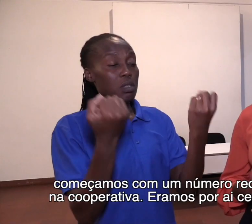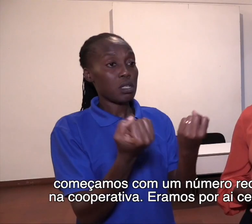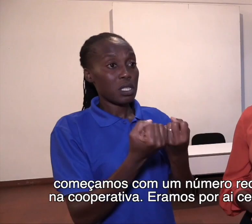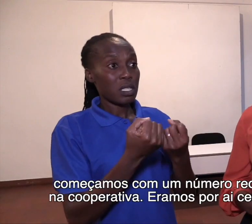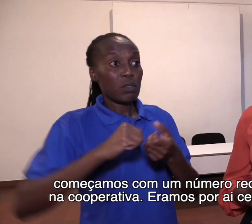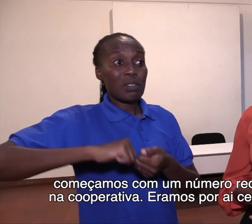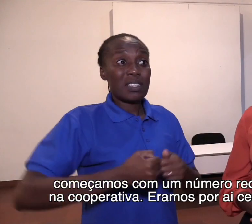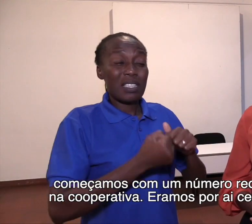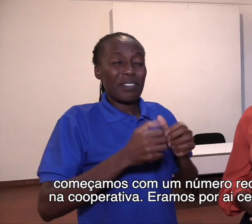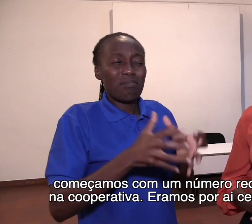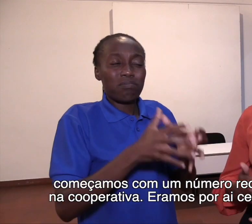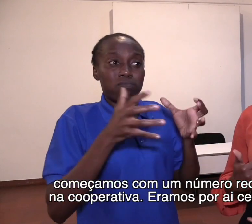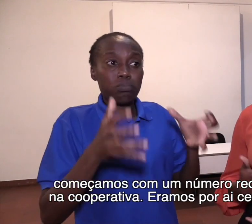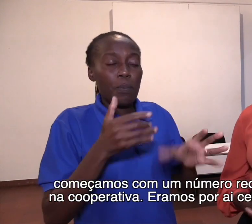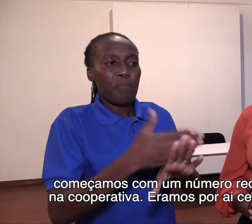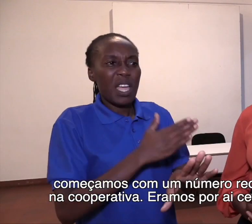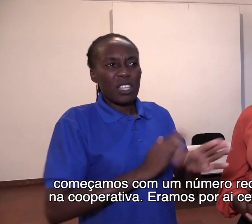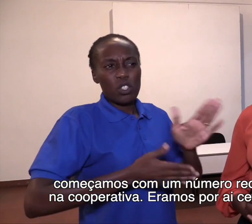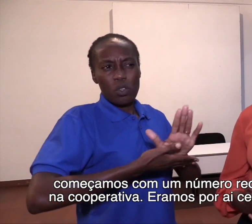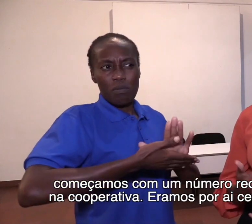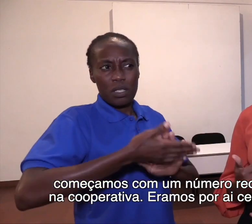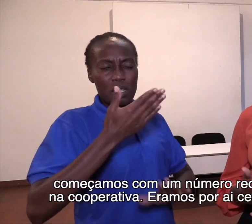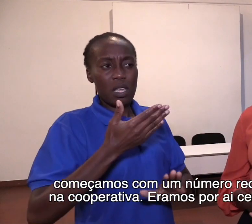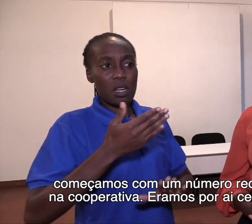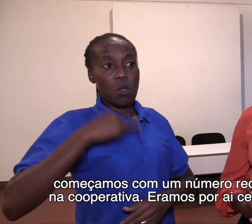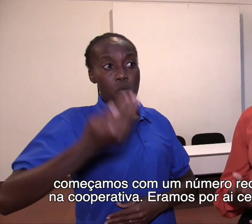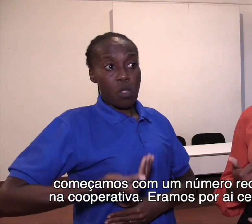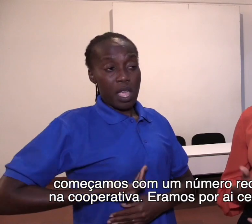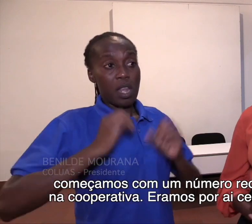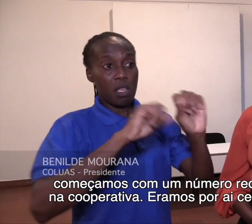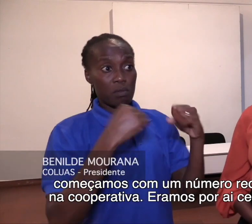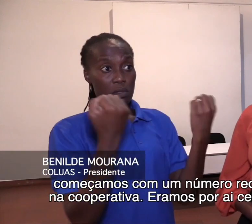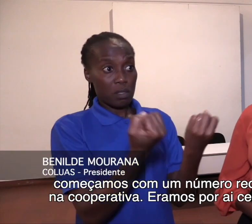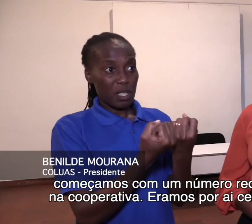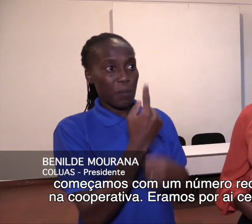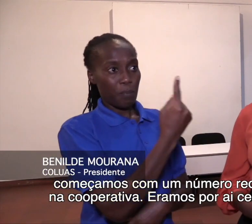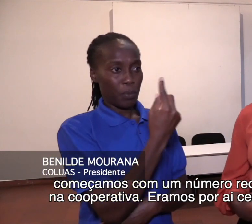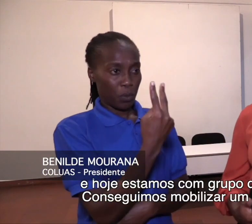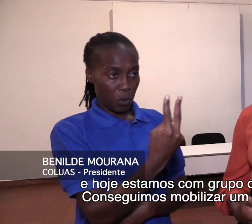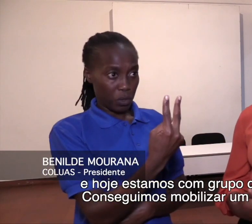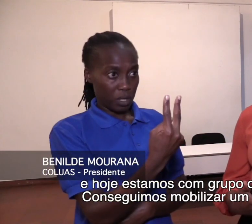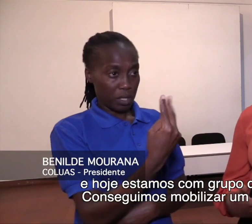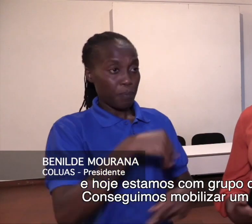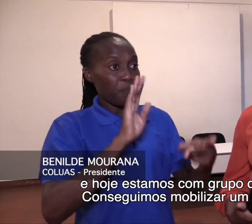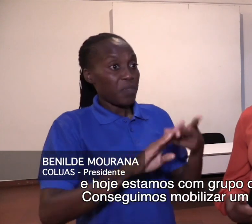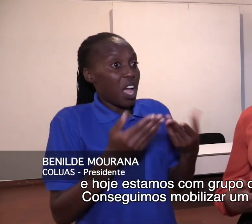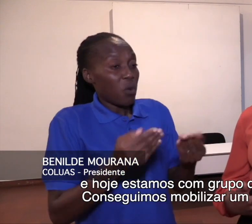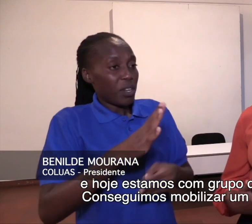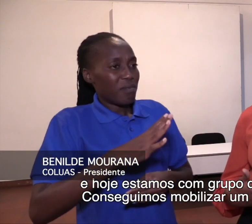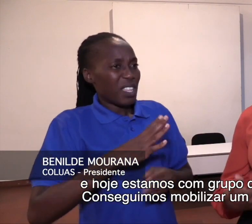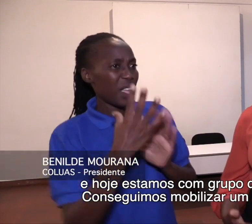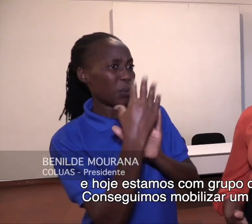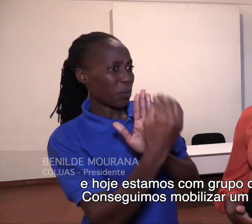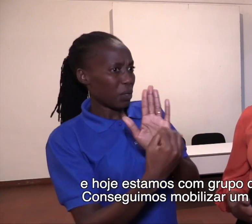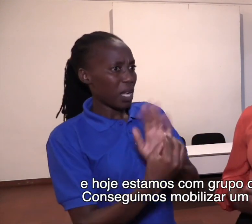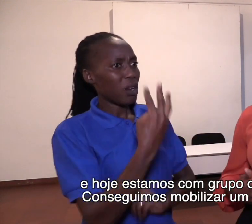Começamos com um número reduzido de mulheres na cooperativa. Eram por aí cerca de 12 mulheres. E hoje nós estamos com um grupo de cerca